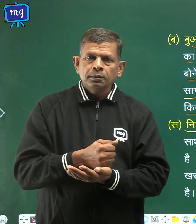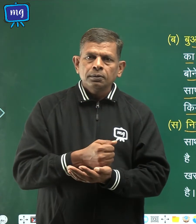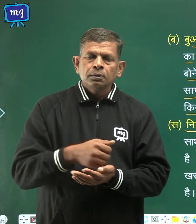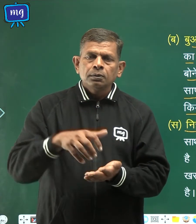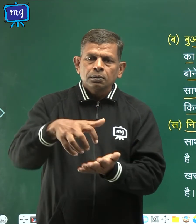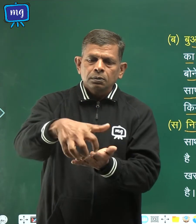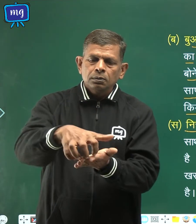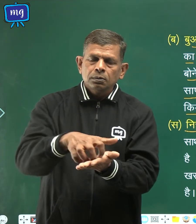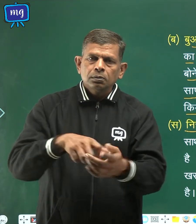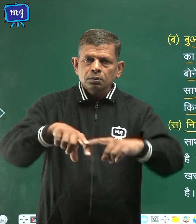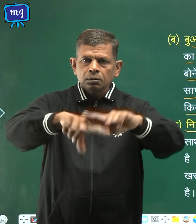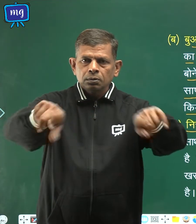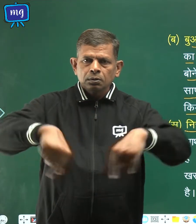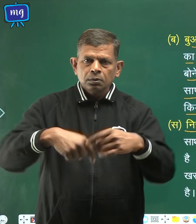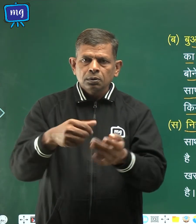खेत में